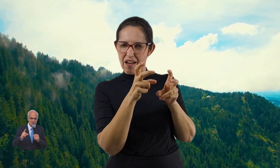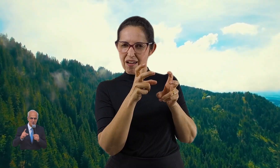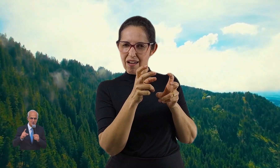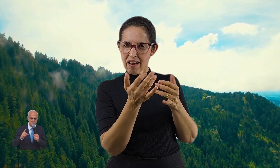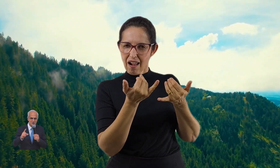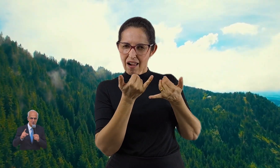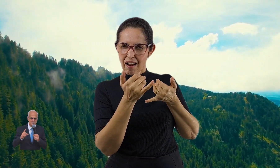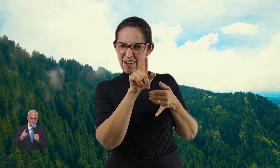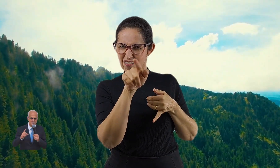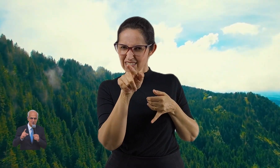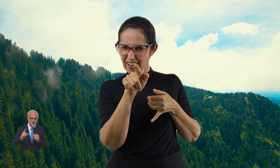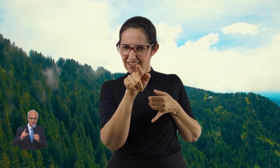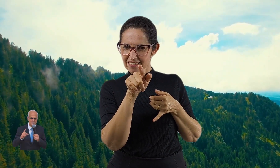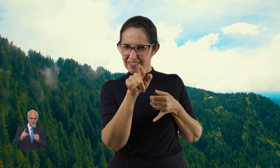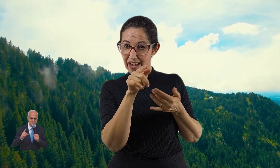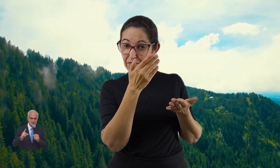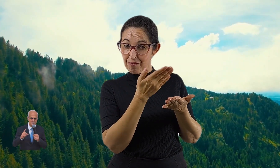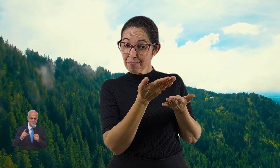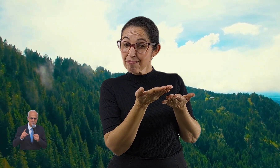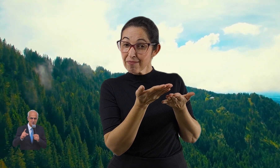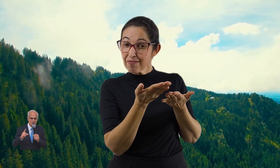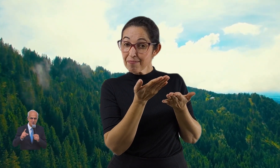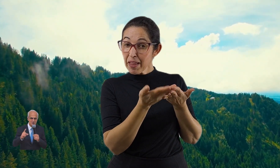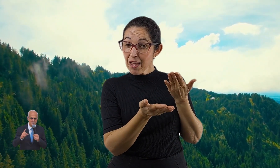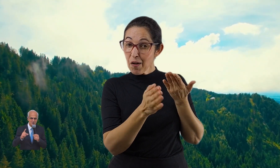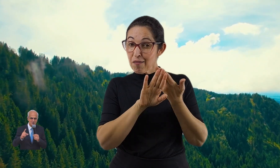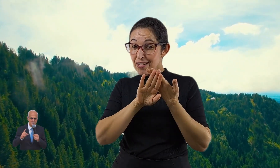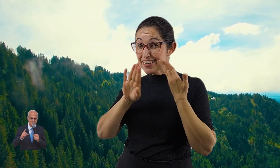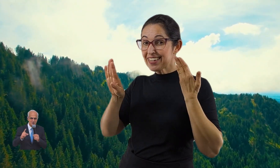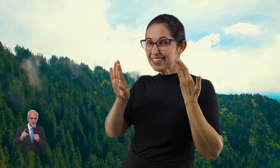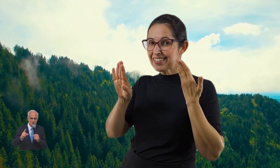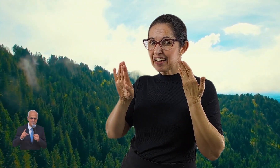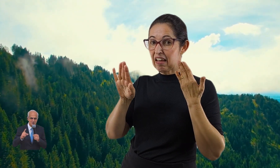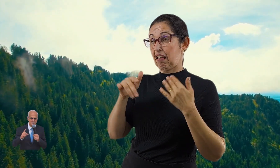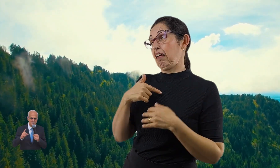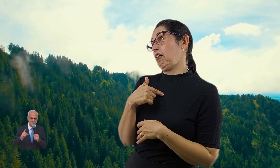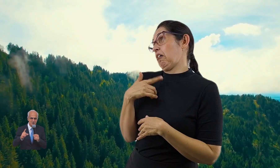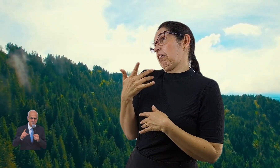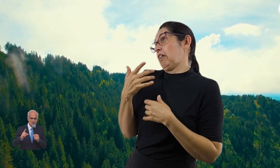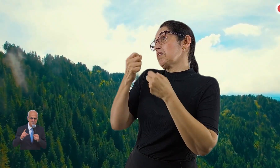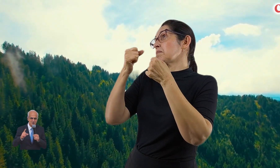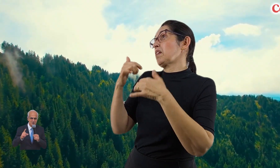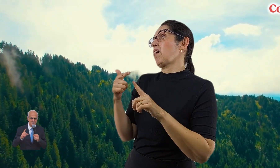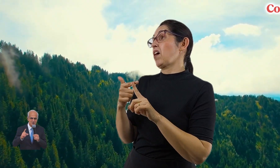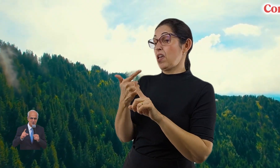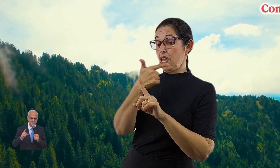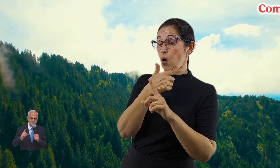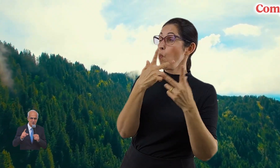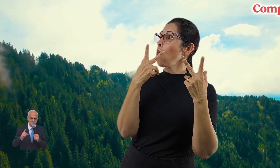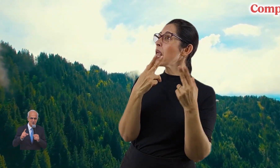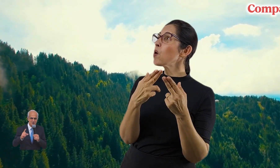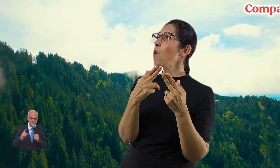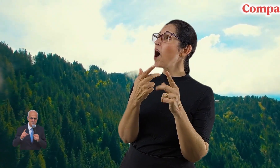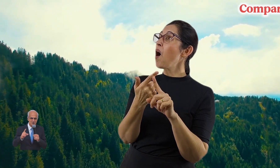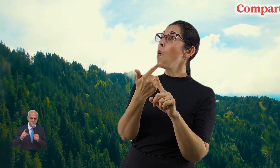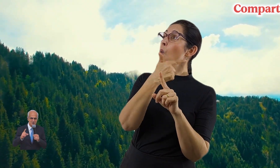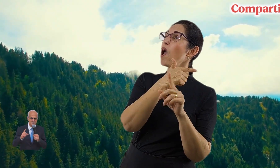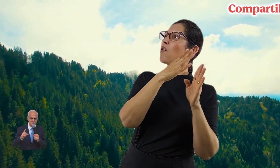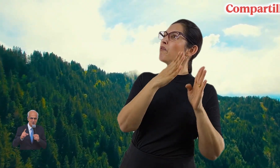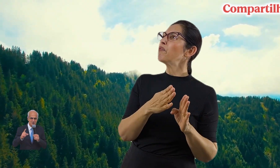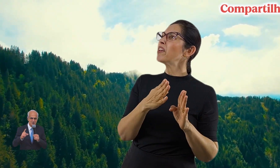falou? Qual a razão que você pode dar a Deus? Senhor, olha, eu não sou mais aquele homem que eu fui, eu não sou